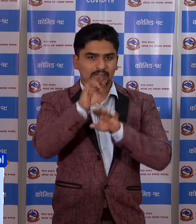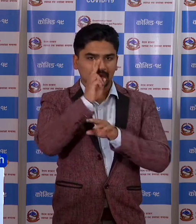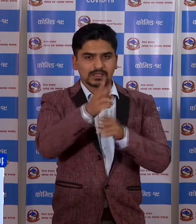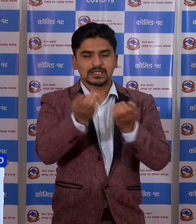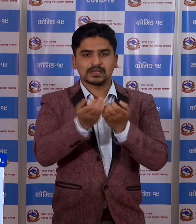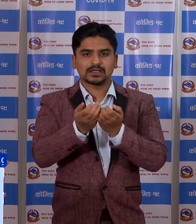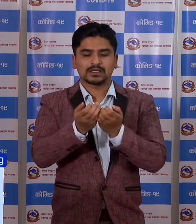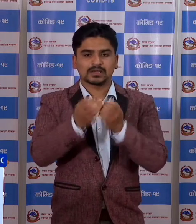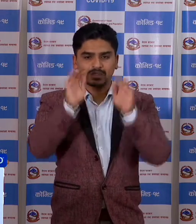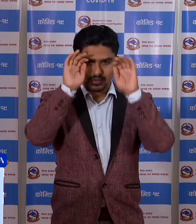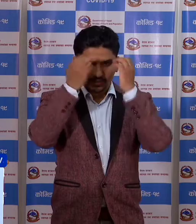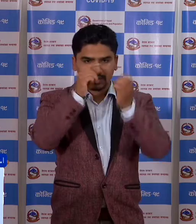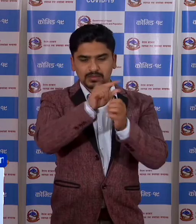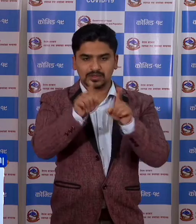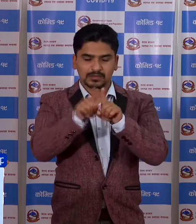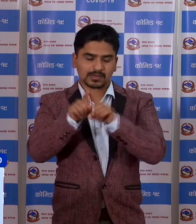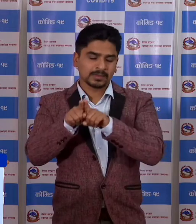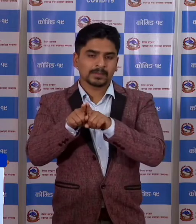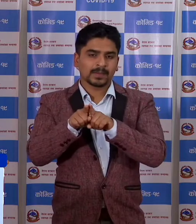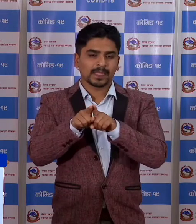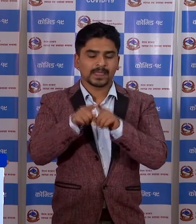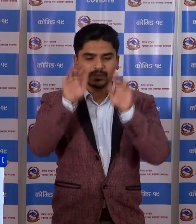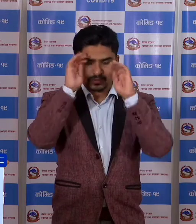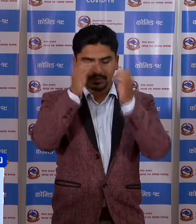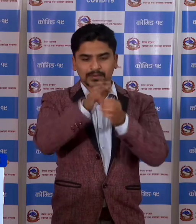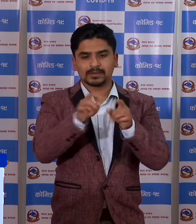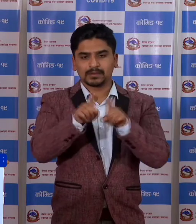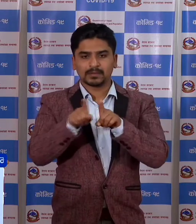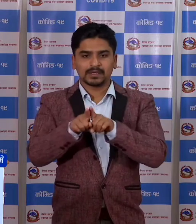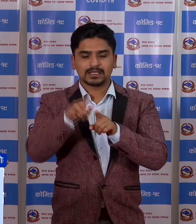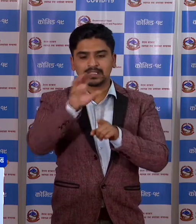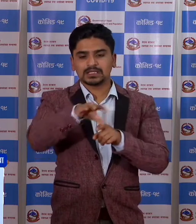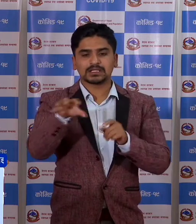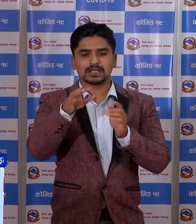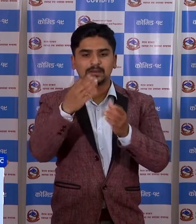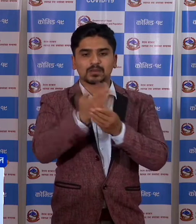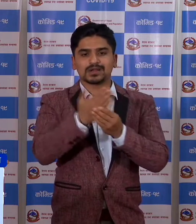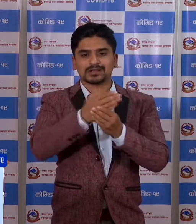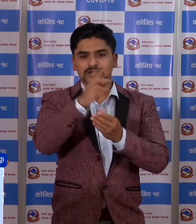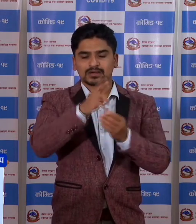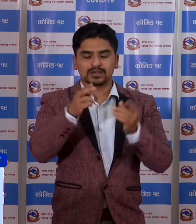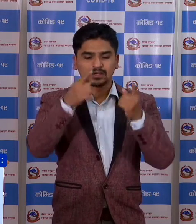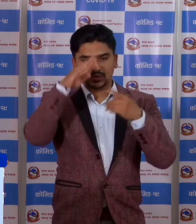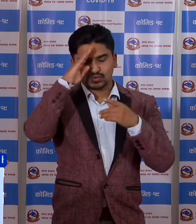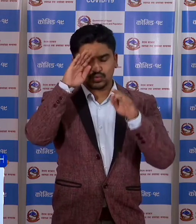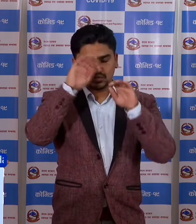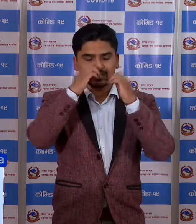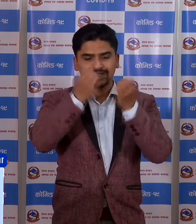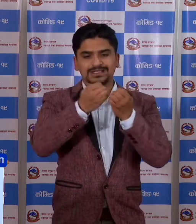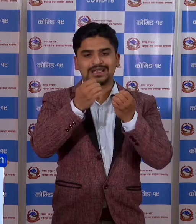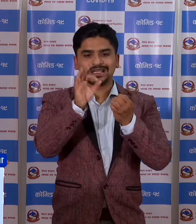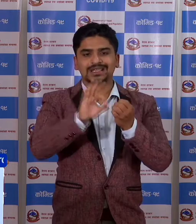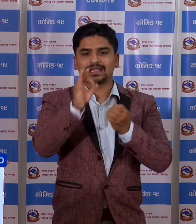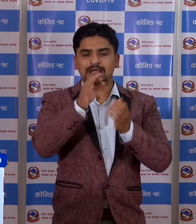त्यसै गरी सेक्युरिटीको व्यवस्थापन, सुरक्षाको सेफ्टीको कुरा चाहिँ स्थानीय प्रशासन र सुरक्षा निकाय, स्थानीय तहमा